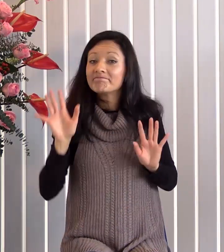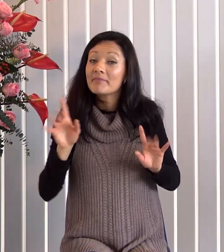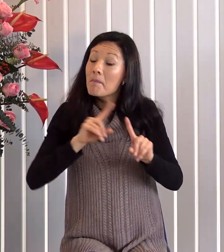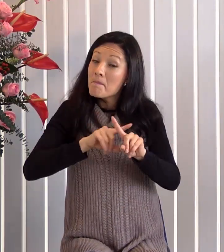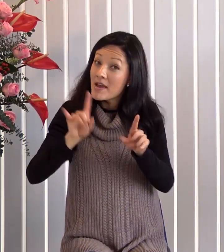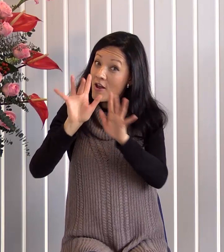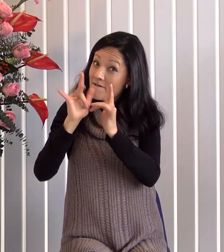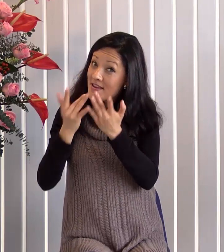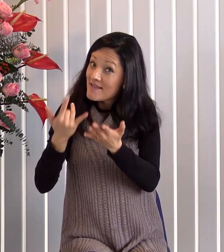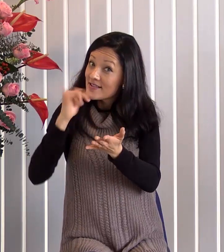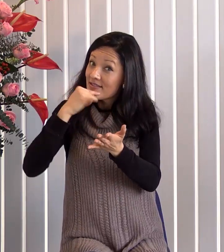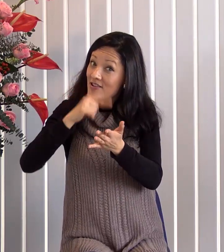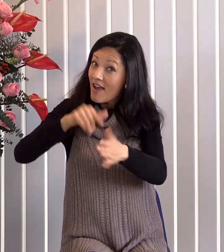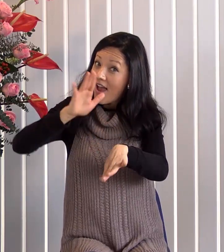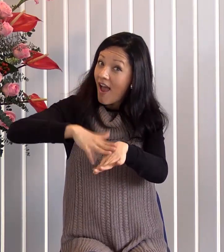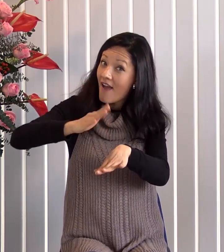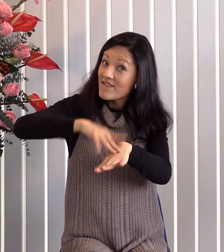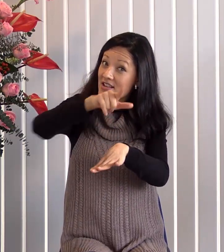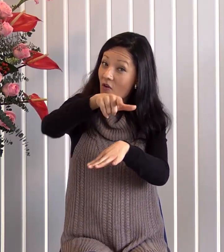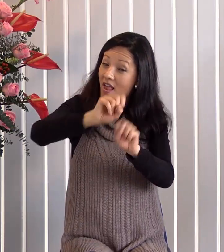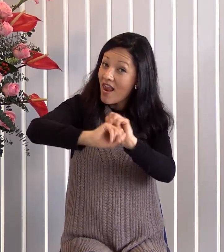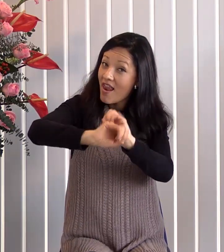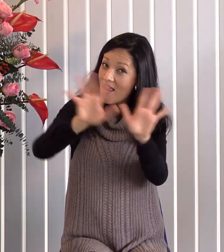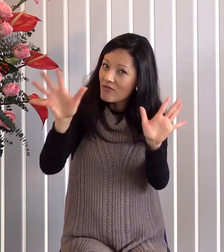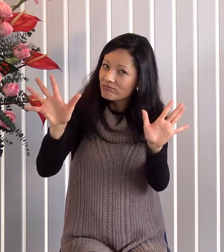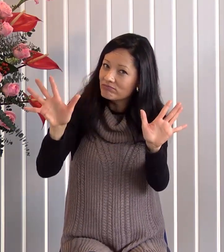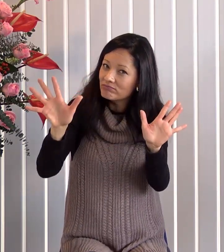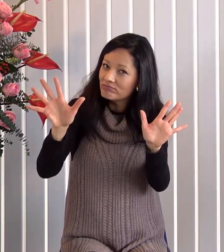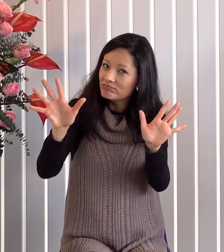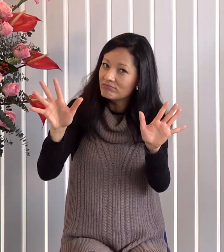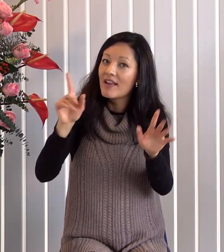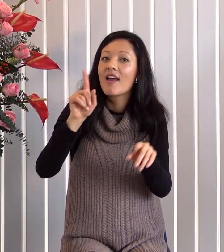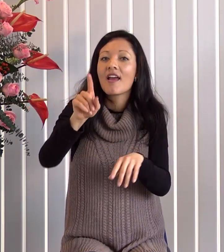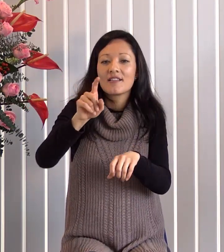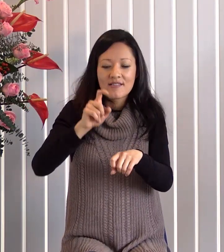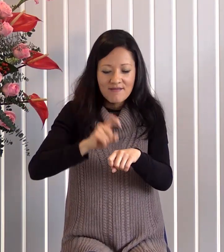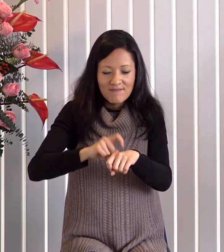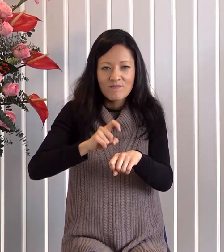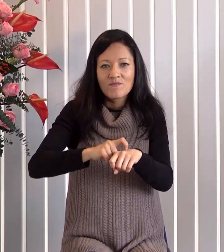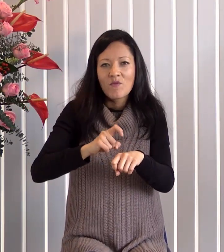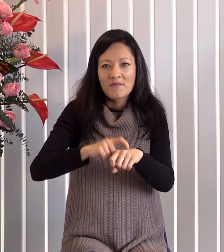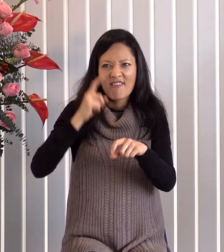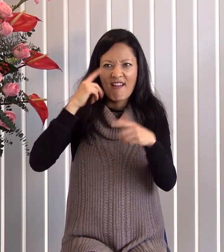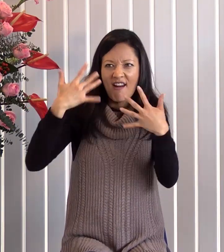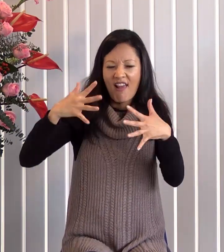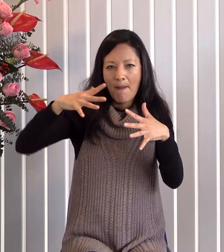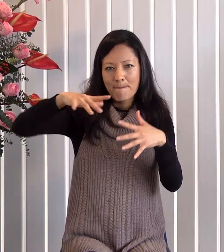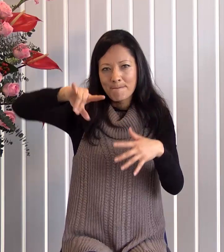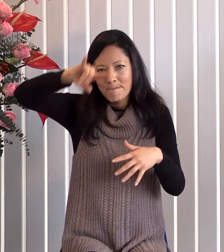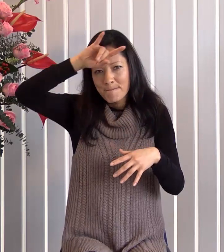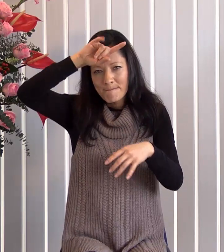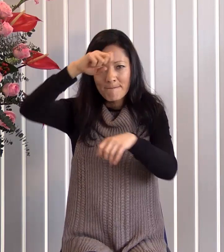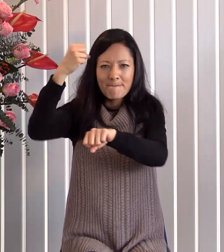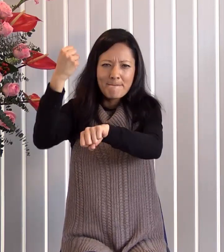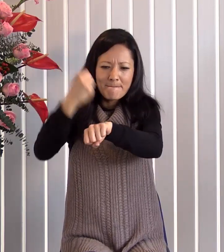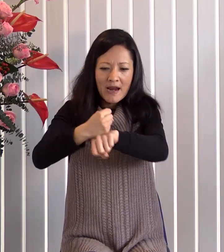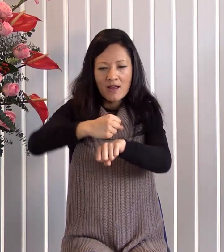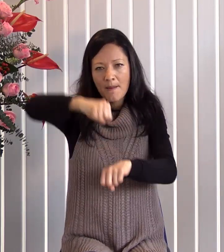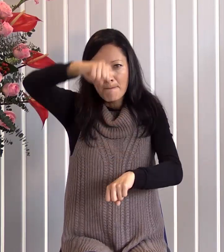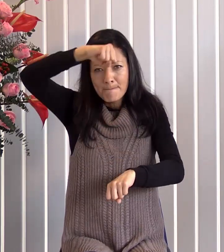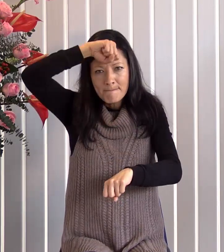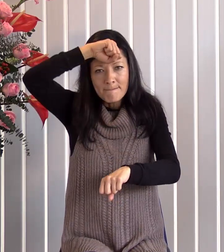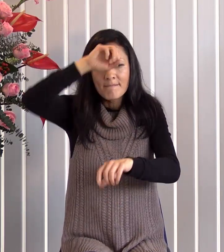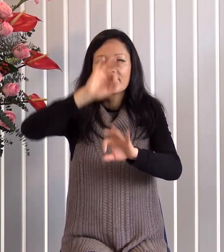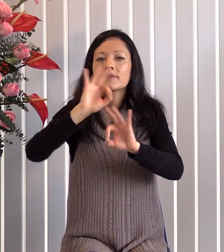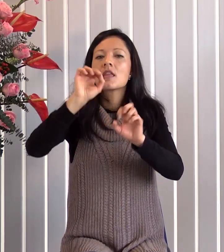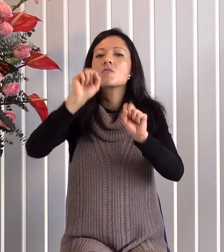Pero la Biblia se lo advirtió claritico, que la gran bestia iba a poner una marca para que nadie pudiera comprar ni